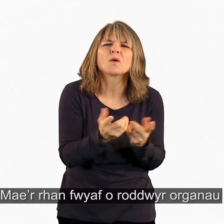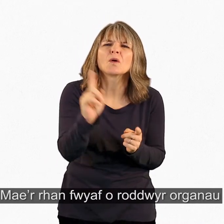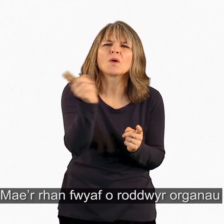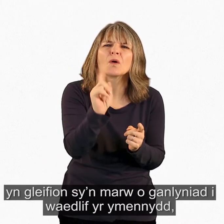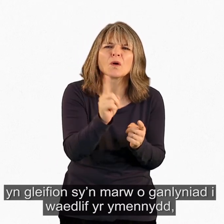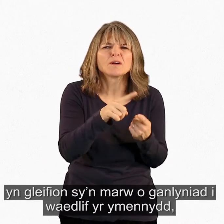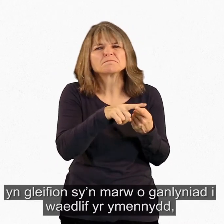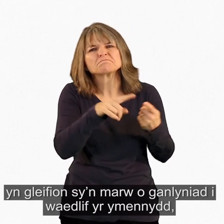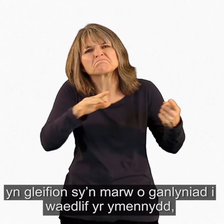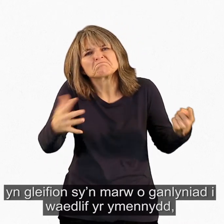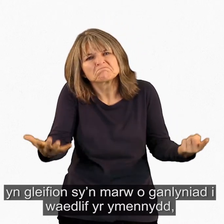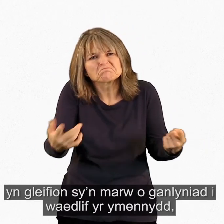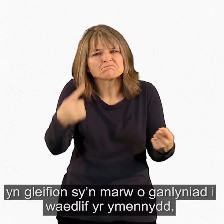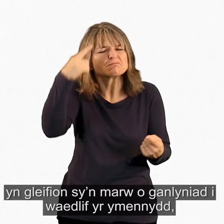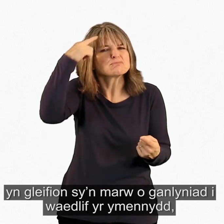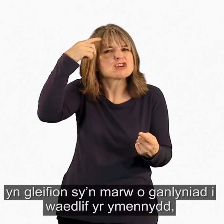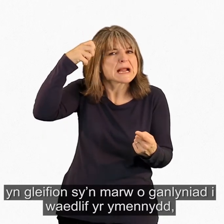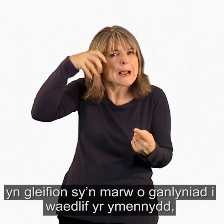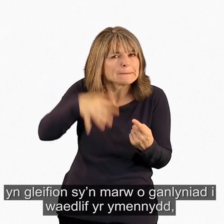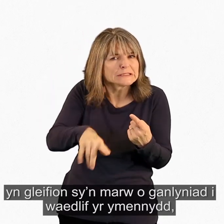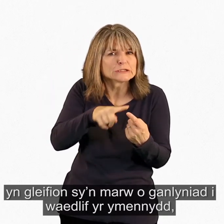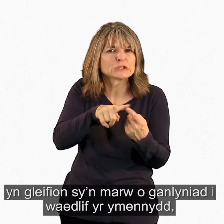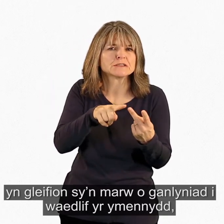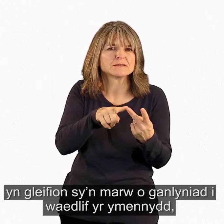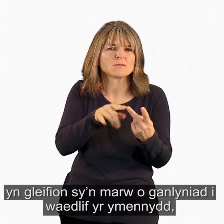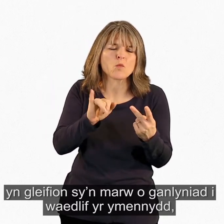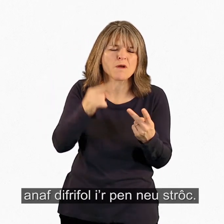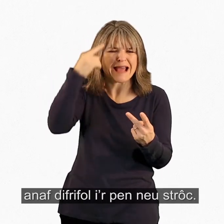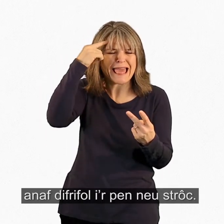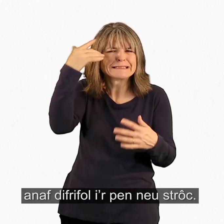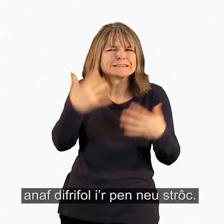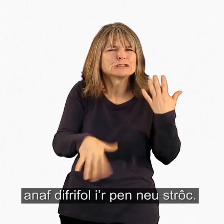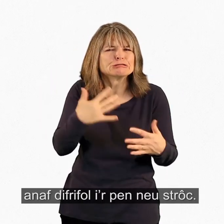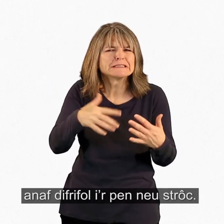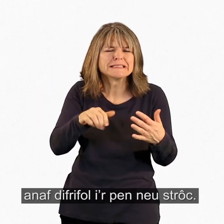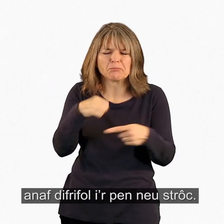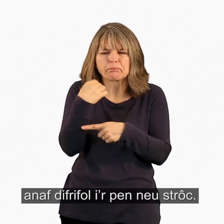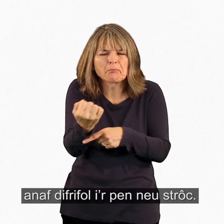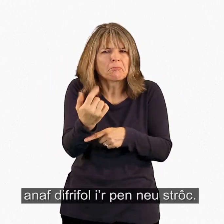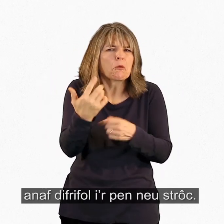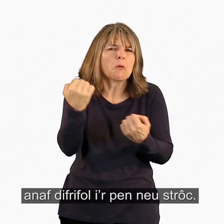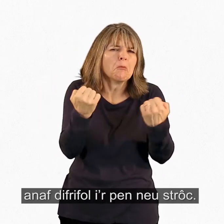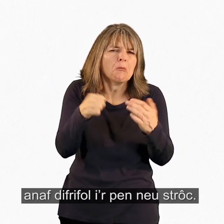yn gleifion sy'n marw o ganlyniadu weidluf yr ymenydd a'n afdifrifol i'r pen neu stroke